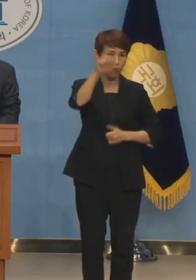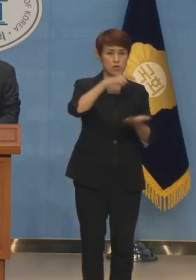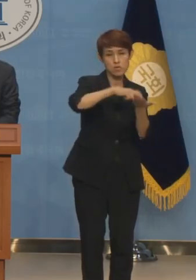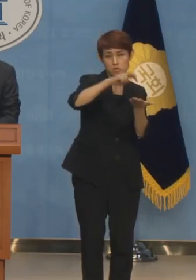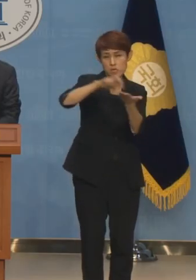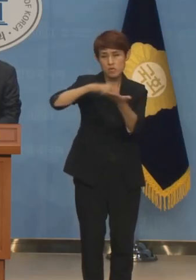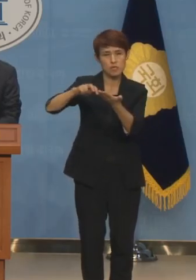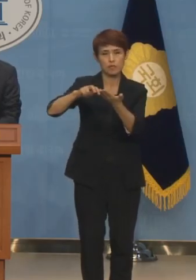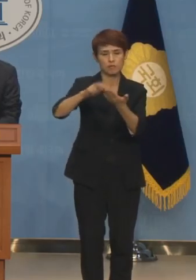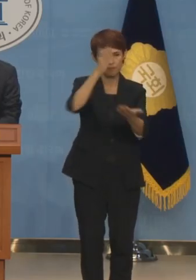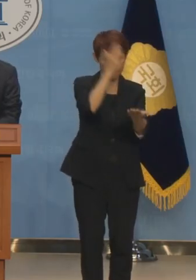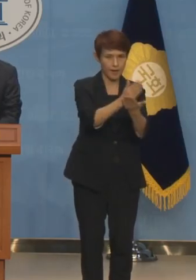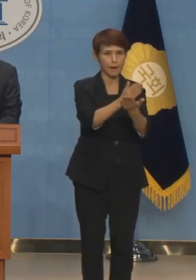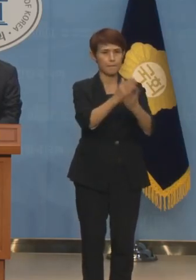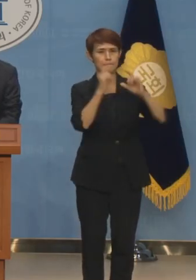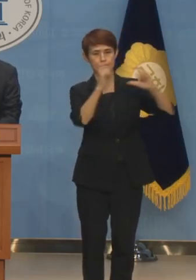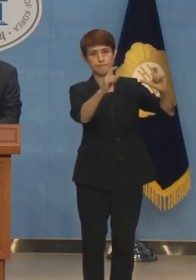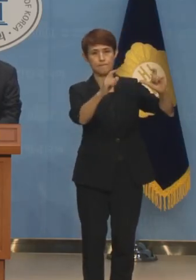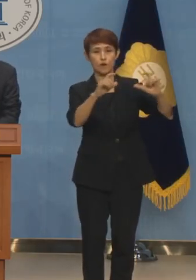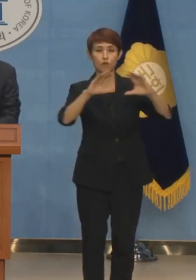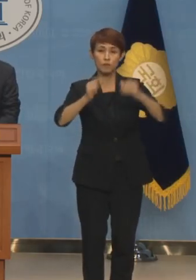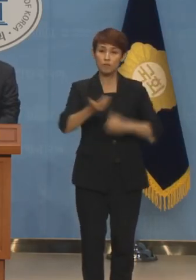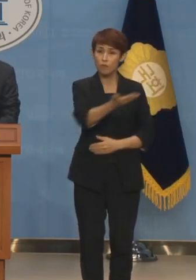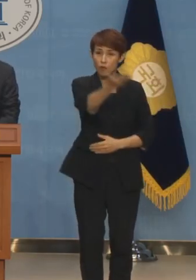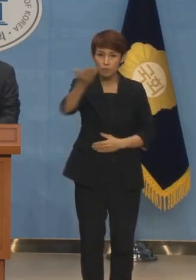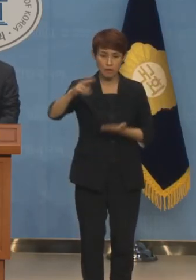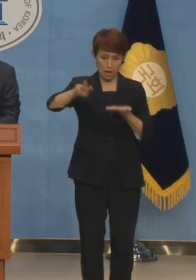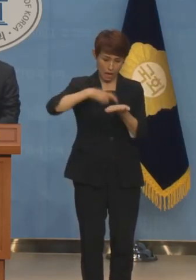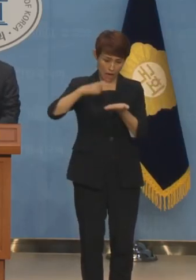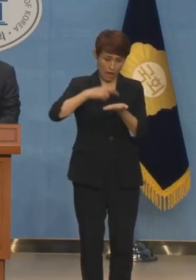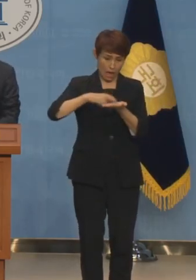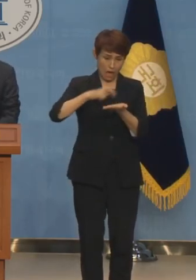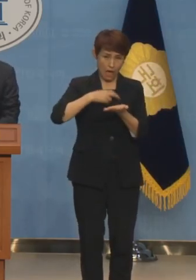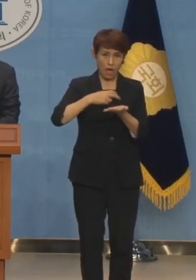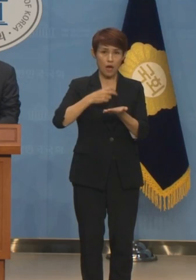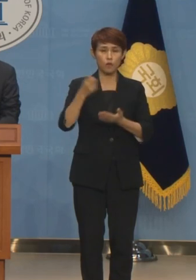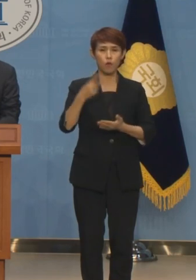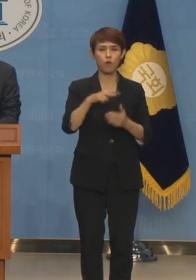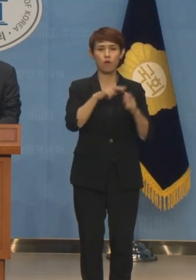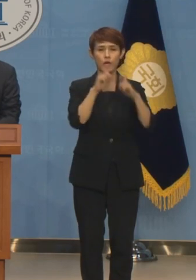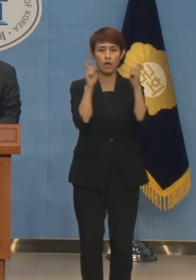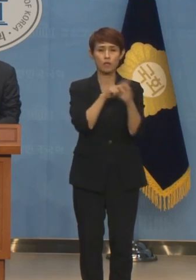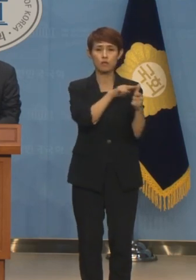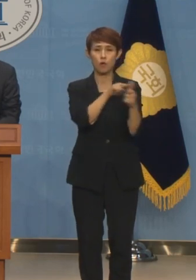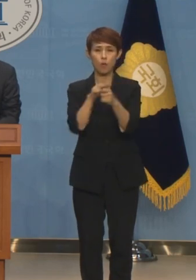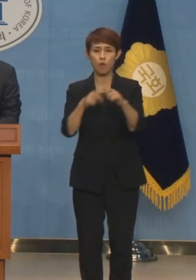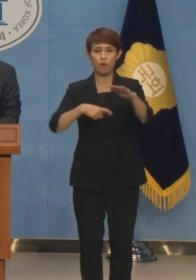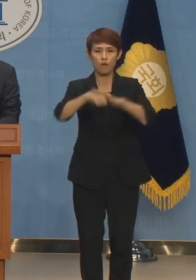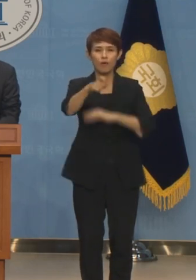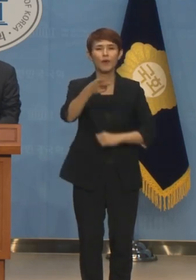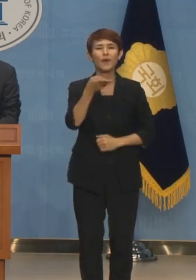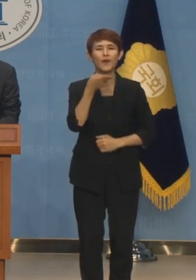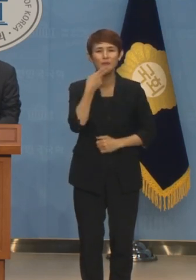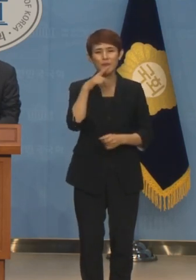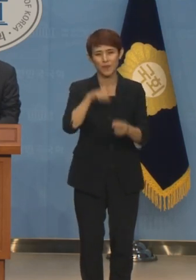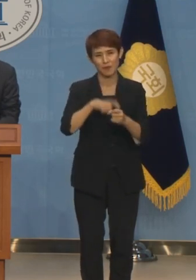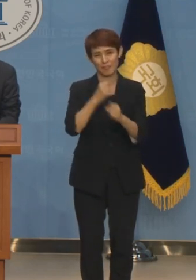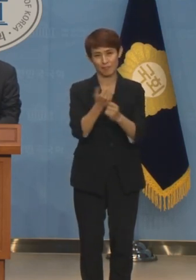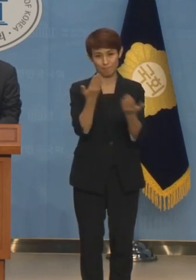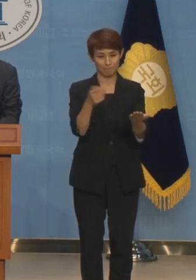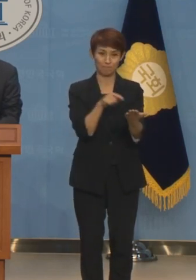발송을 금지해서 국민 여러분의 개인정보 유출이 일어나지 않도록